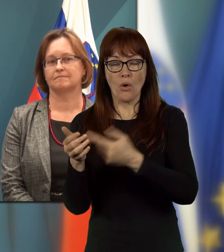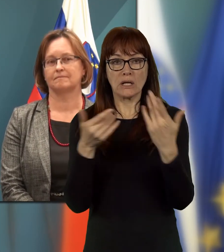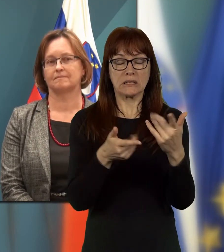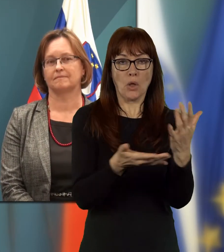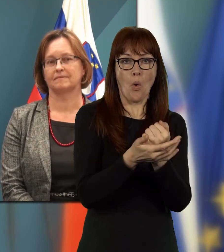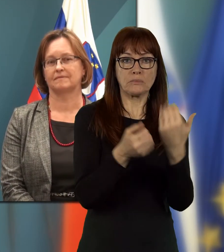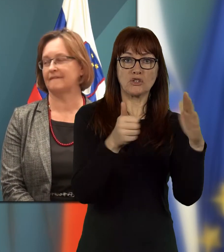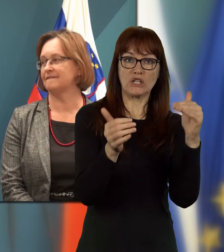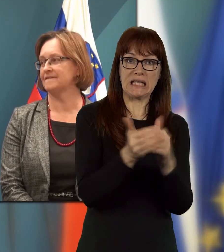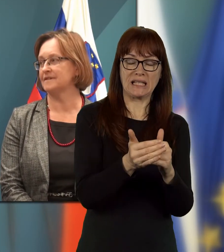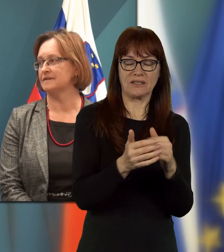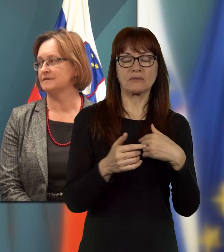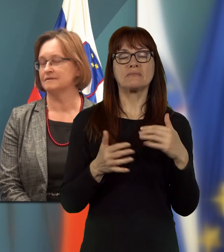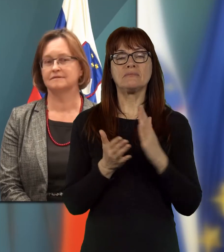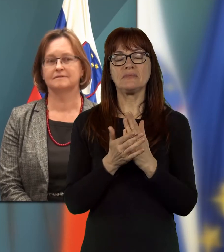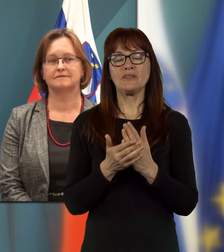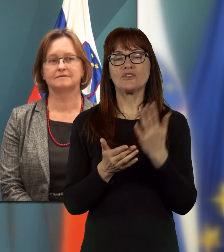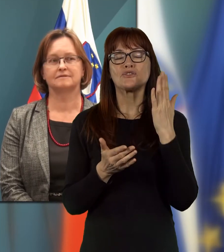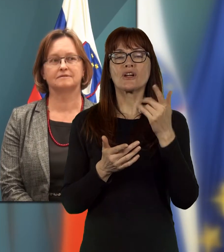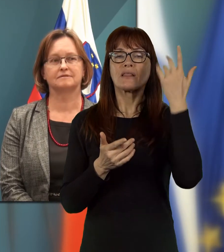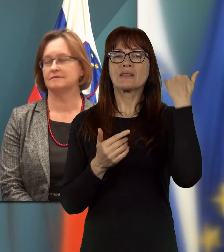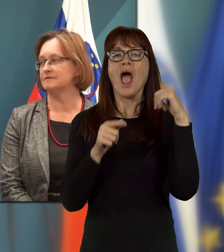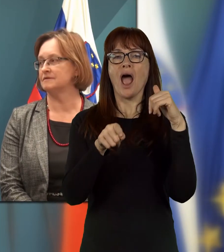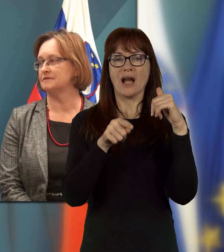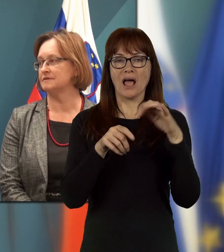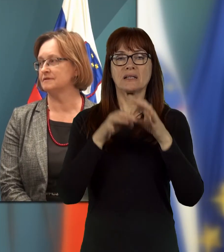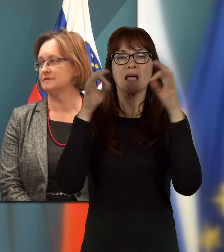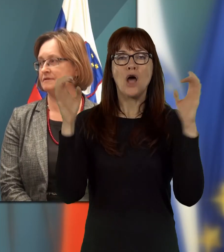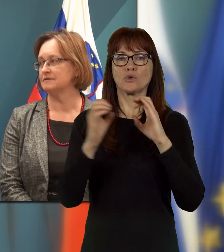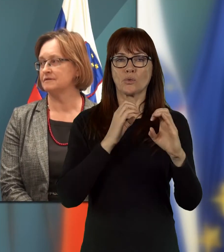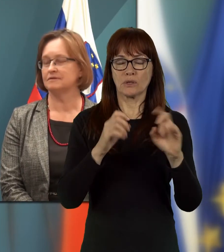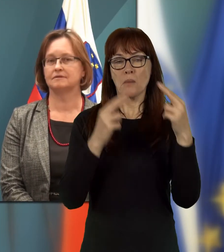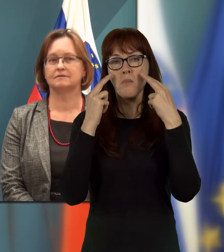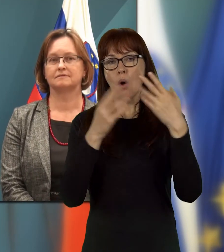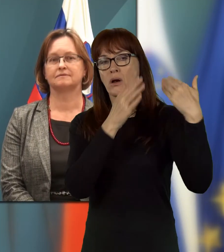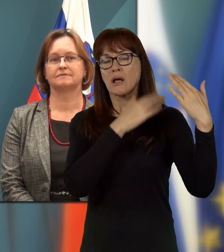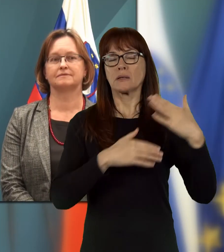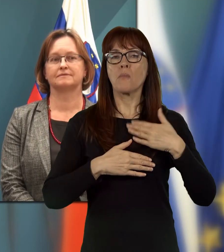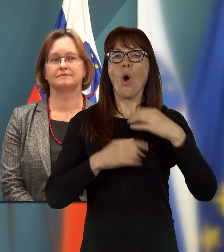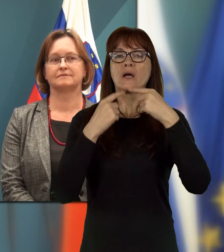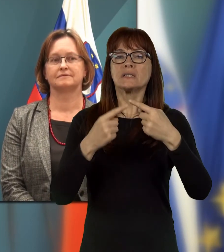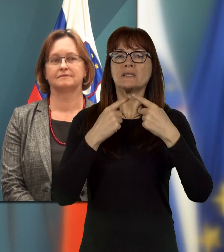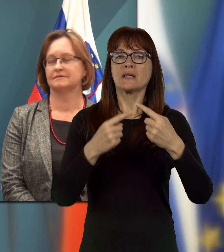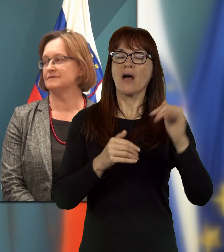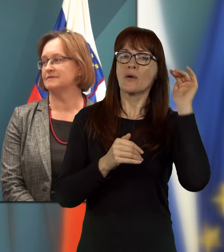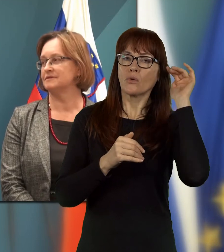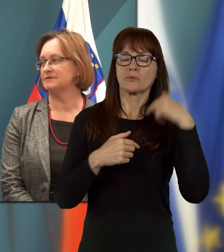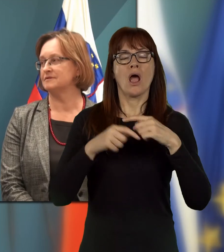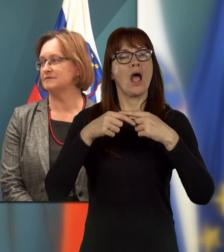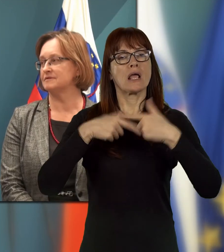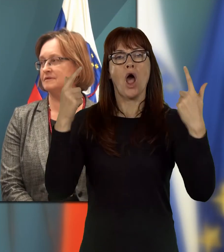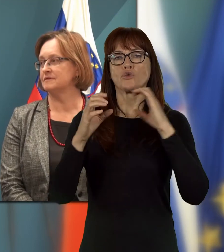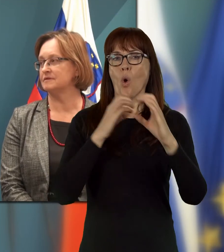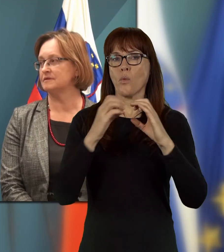ste prišli čez 6 000? Mi smo zelo jasno že takrat komunicirali in če greste vse moje izjave pogledati in poslušati, sem zelo